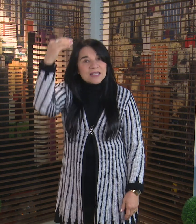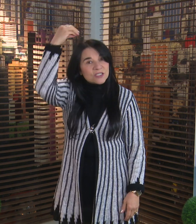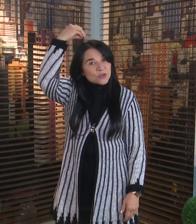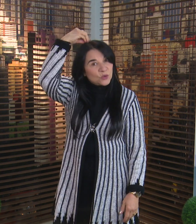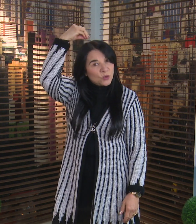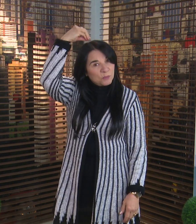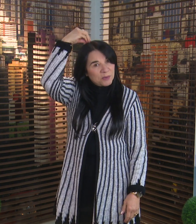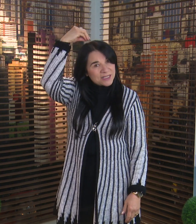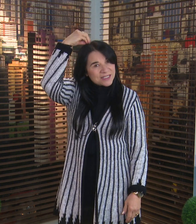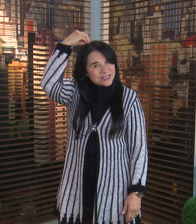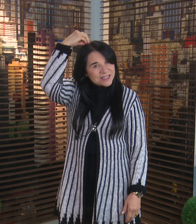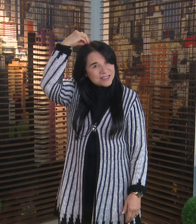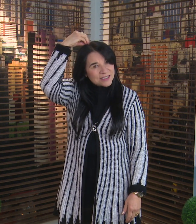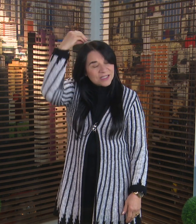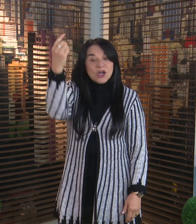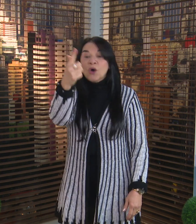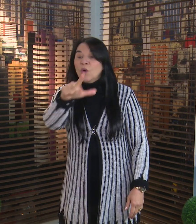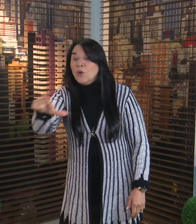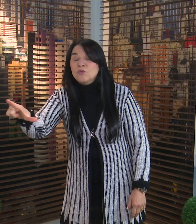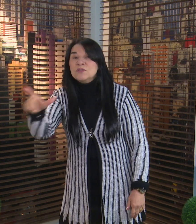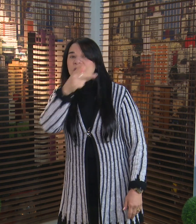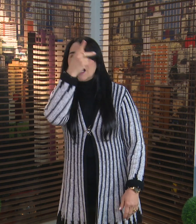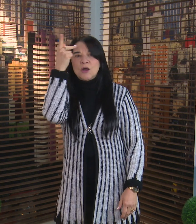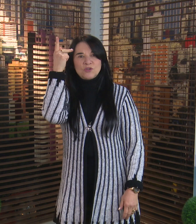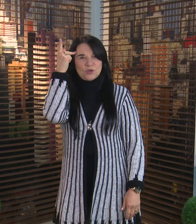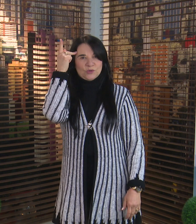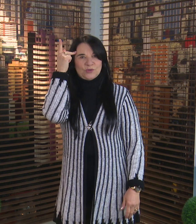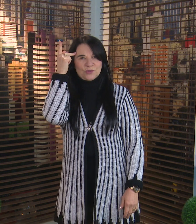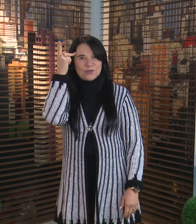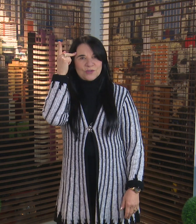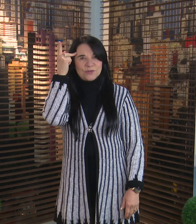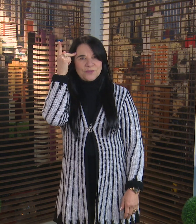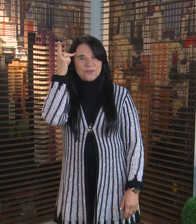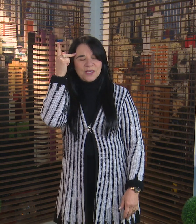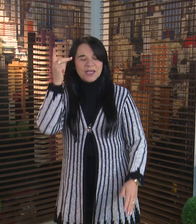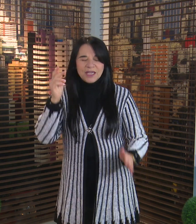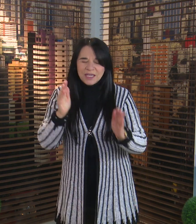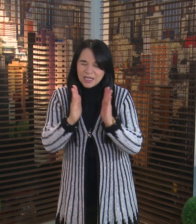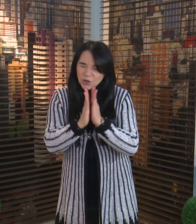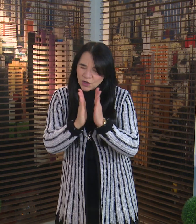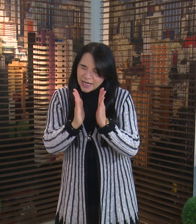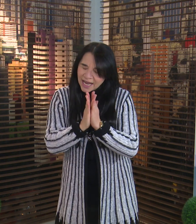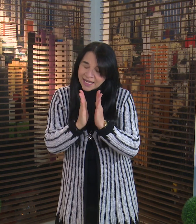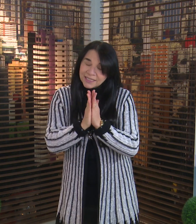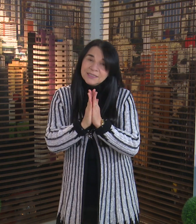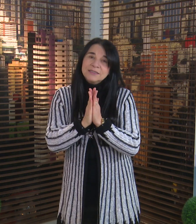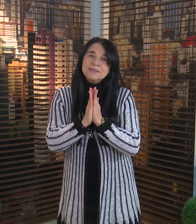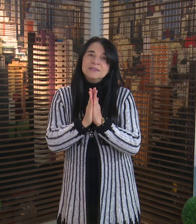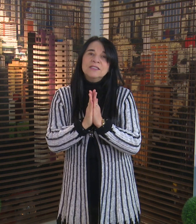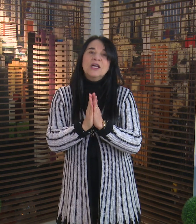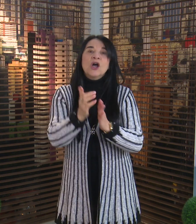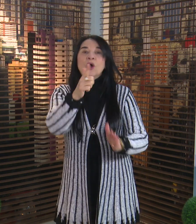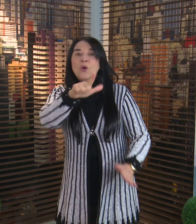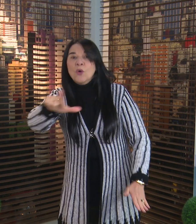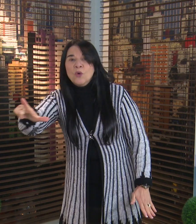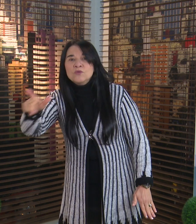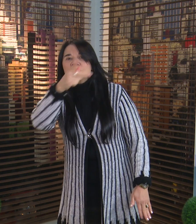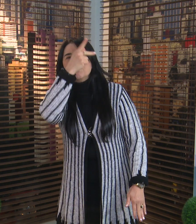vossas culpas uns aos outros e orai uns